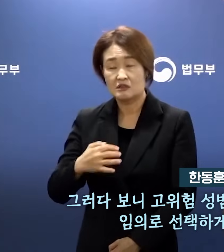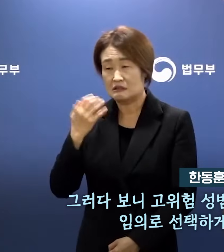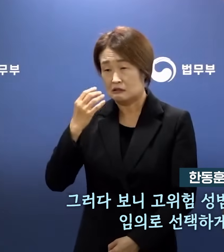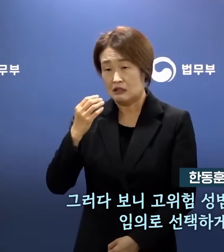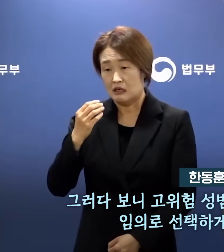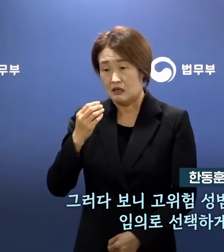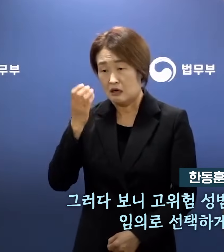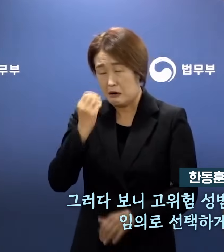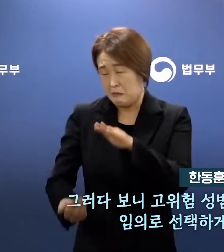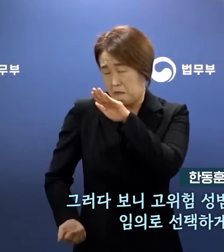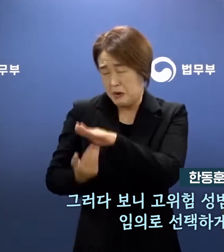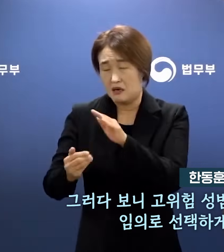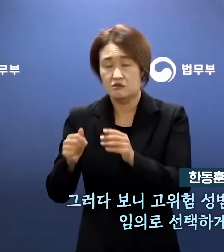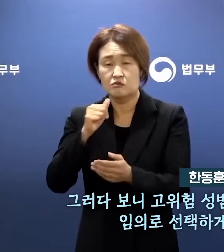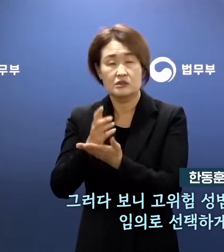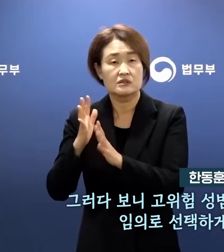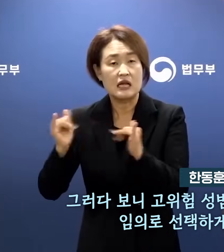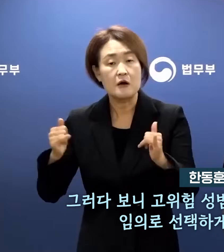임의로 선택하게 돼서